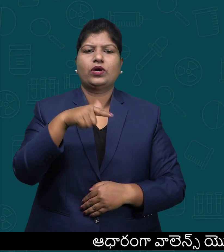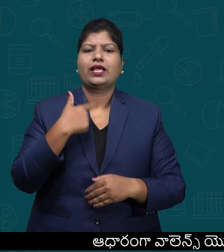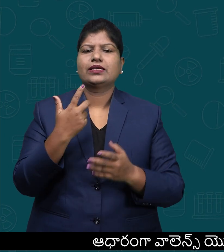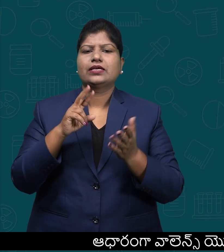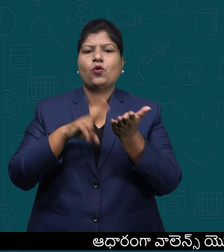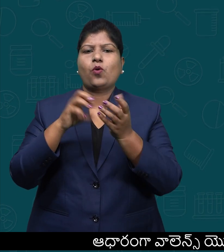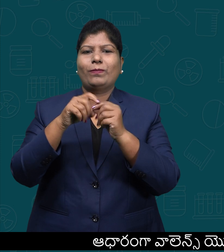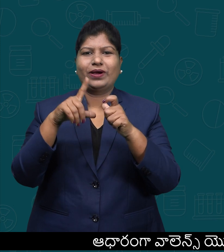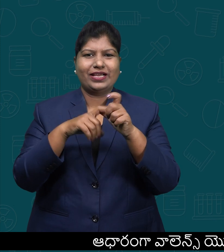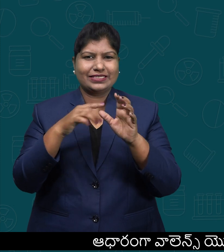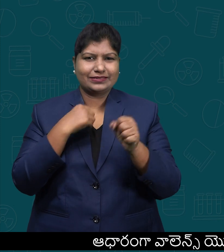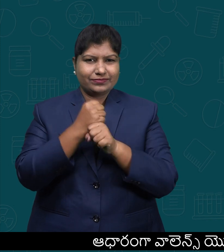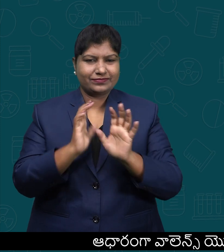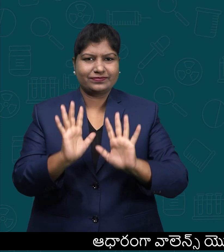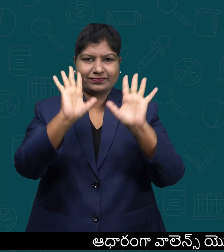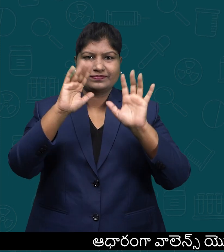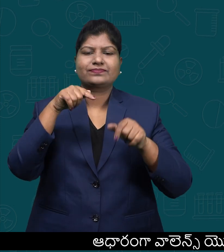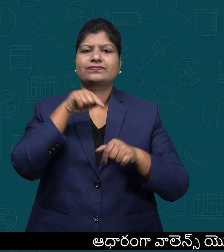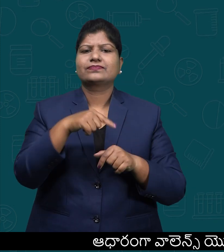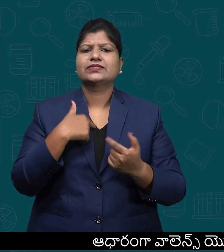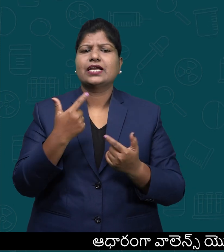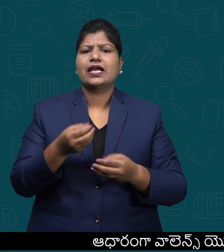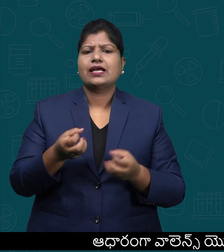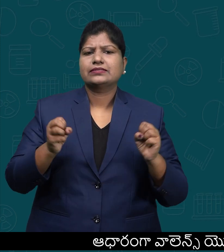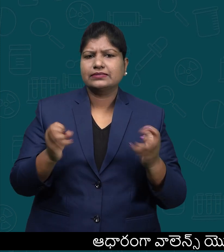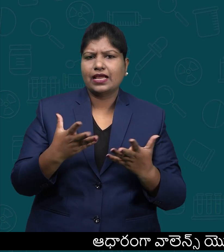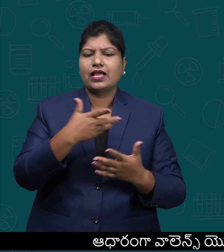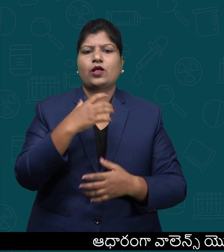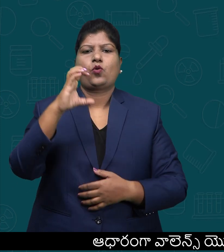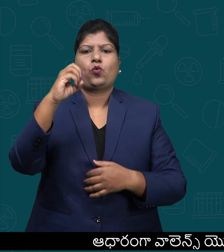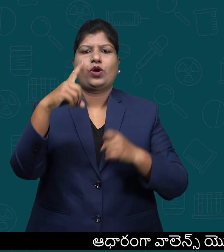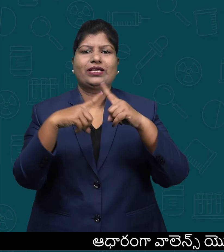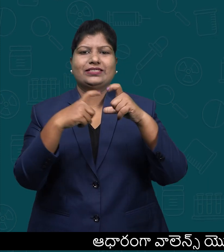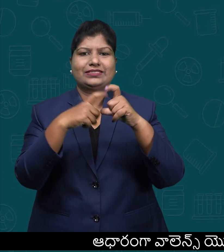ఆధారంగా వాలెన్స్ యొక్క తార్కిక వివరణను అందించారు.